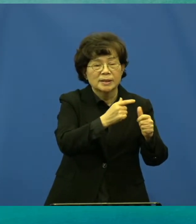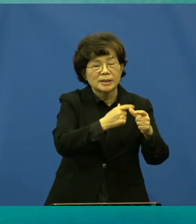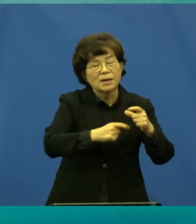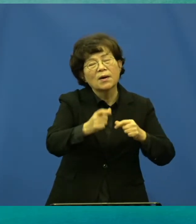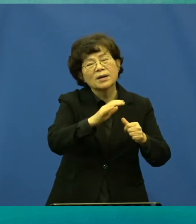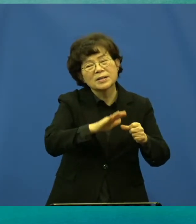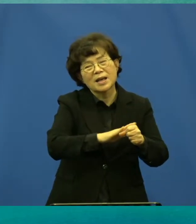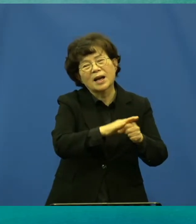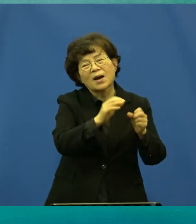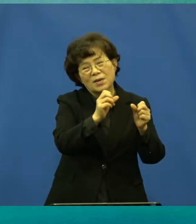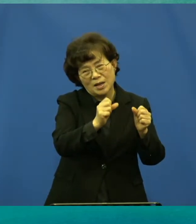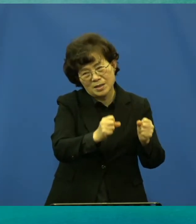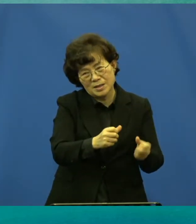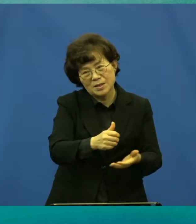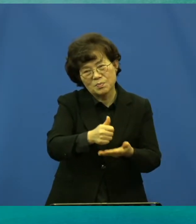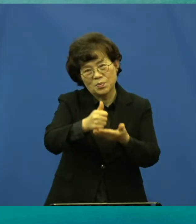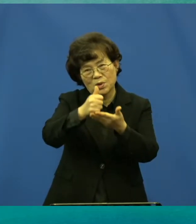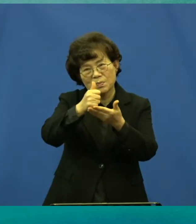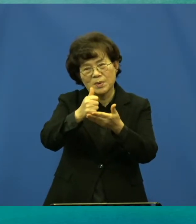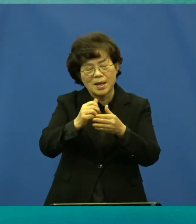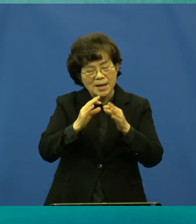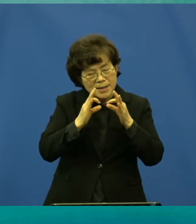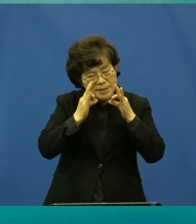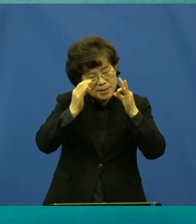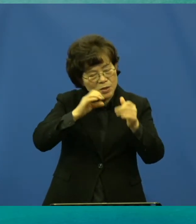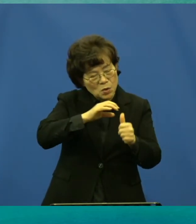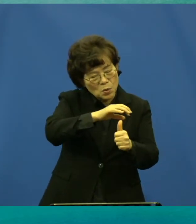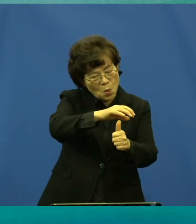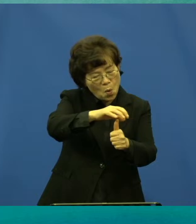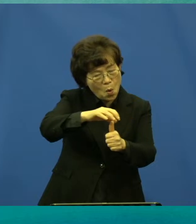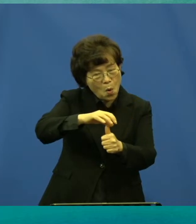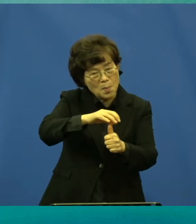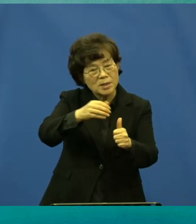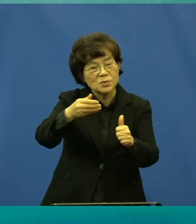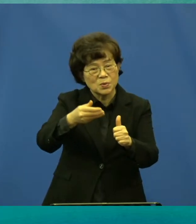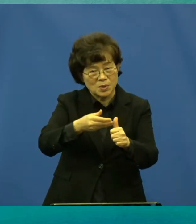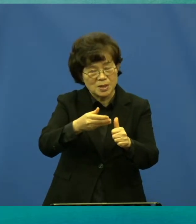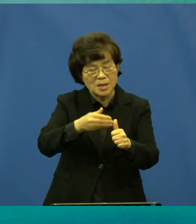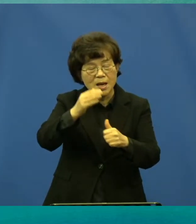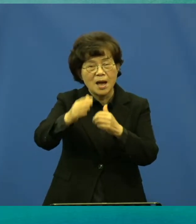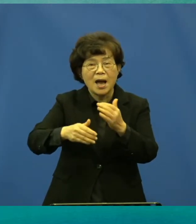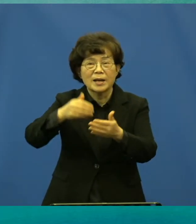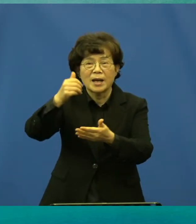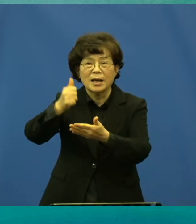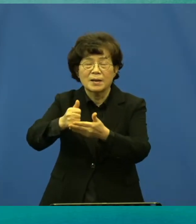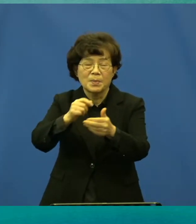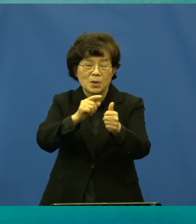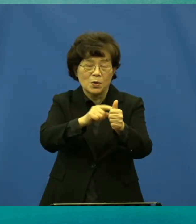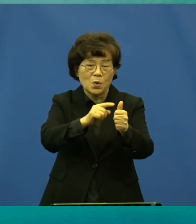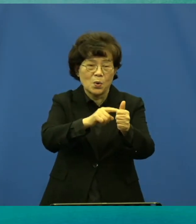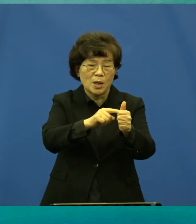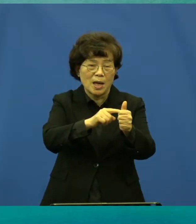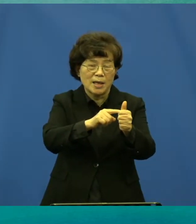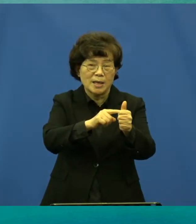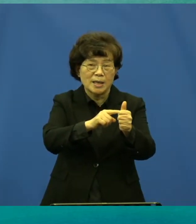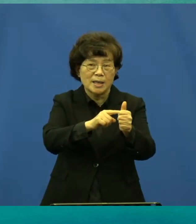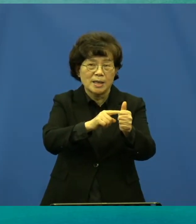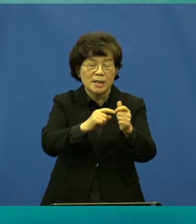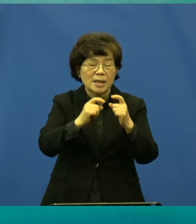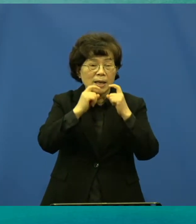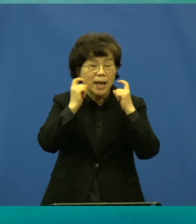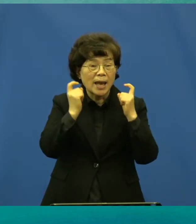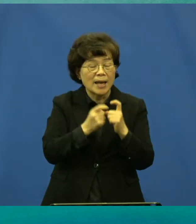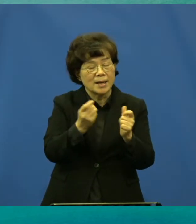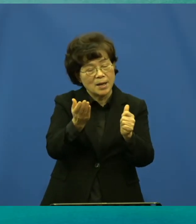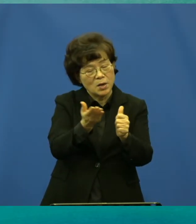사랑하십니다. 정성을 다해 돌보아 주고 있습니다. 하나님은 요나라는 한 사람을 양육하고